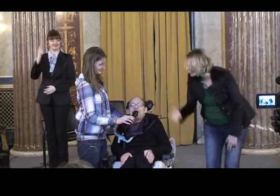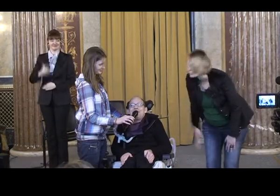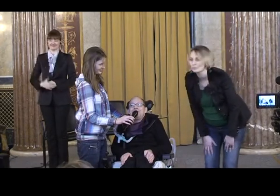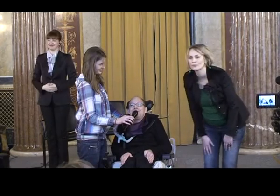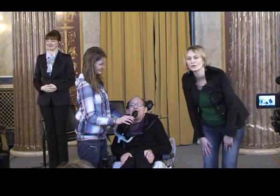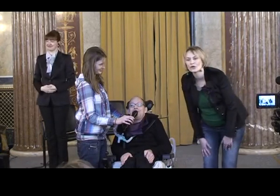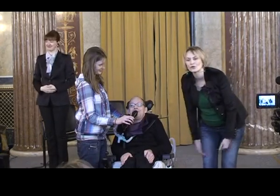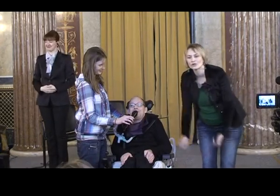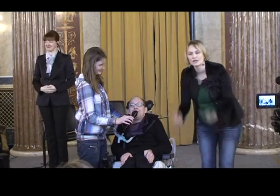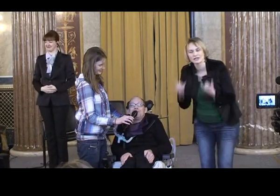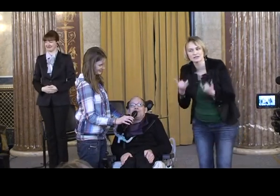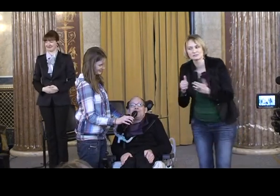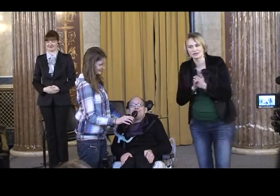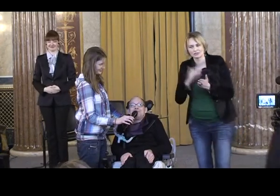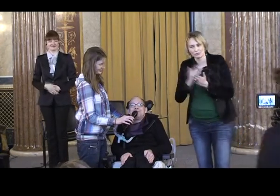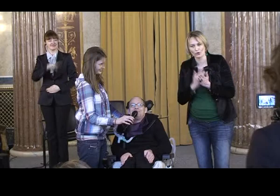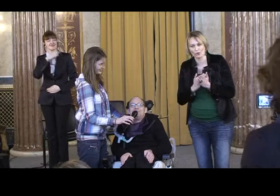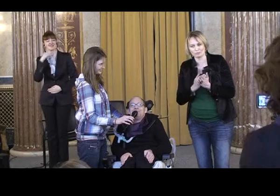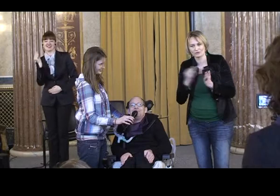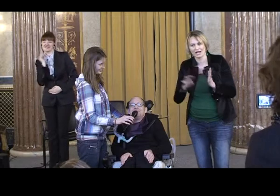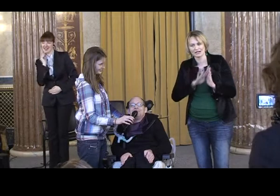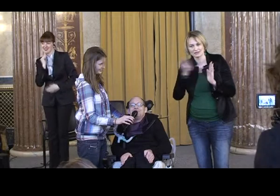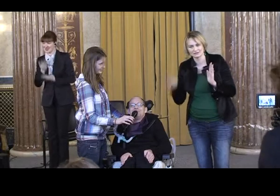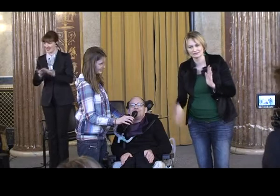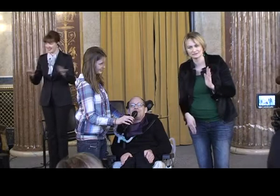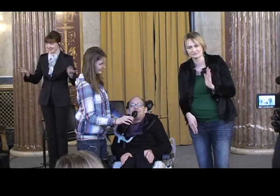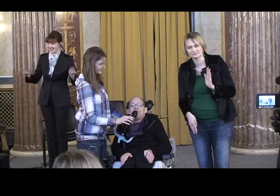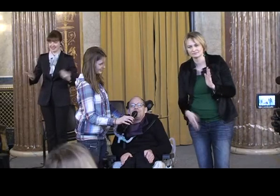Ganz genau. Und jetzt möchte ich gerne das Programm